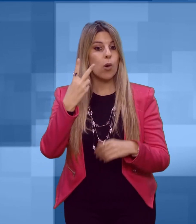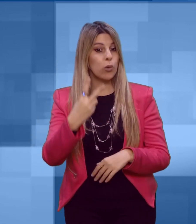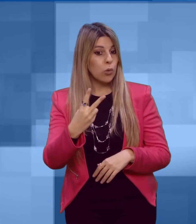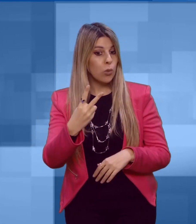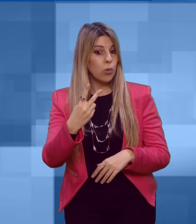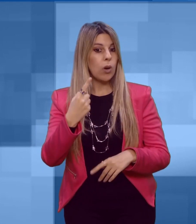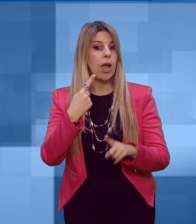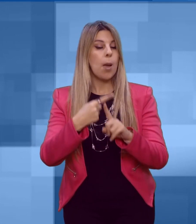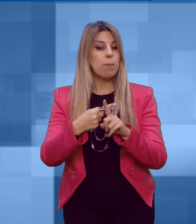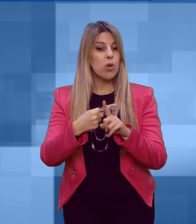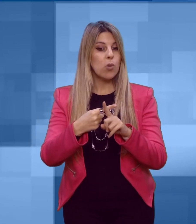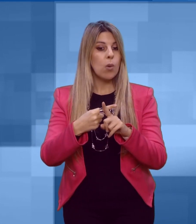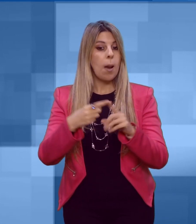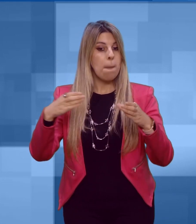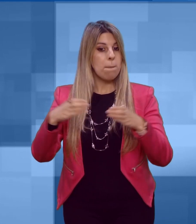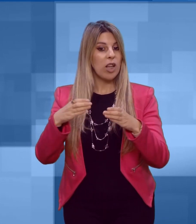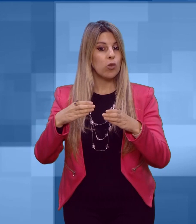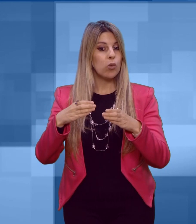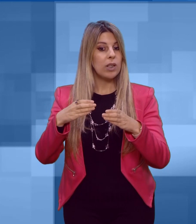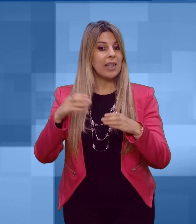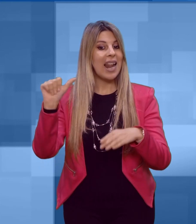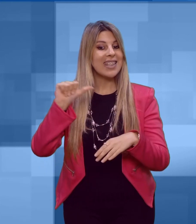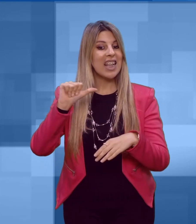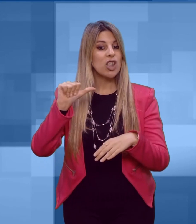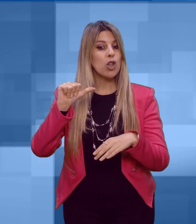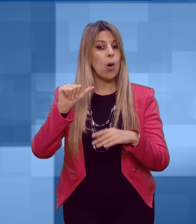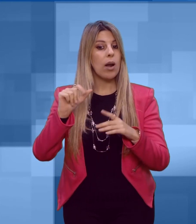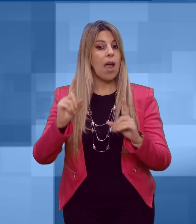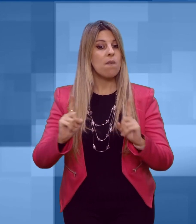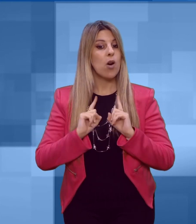Marruviu e dell'elicottero proveniente dalla base di Fenusu,